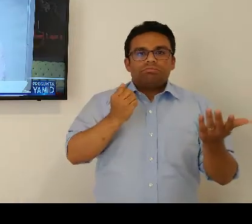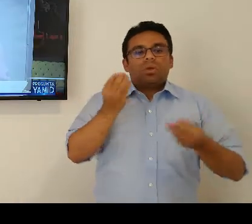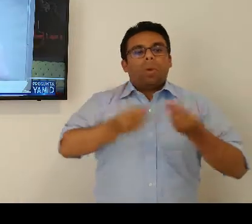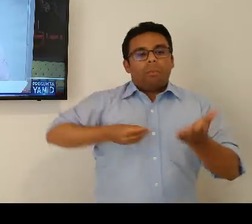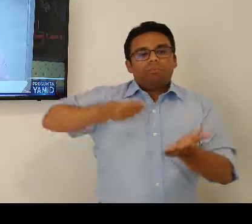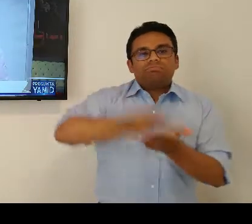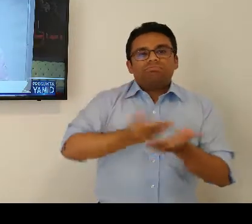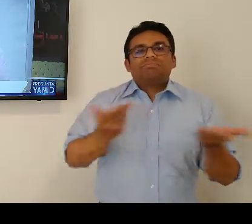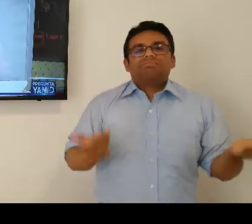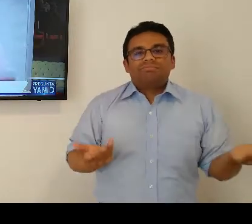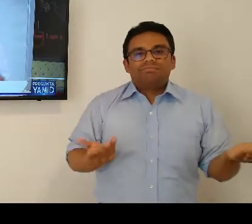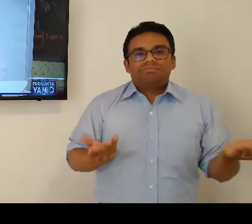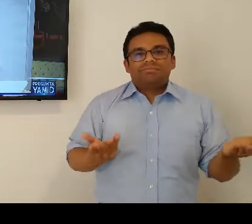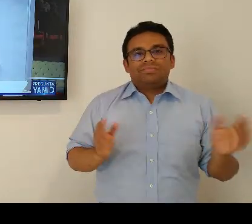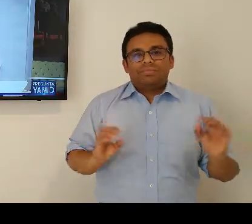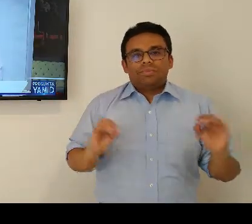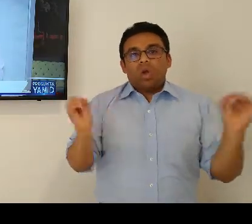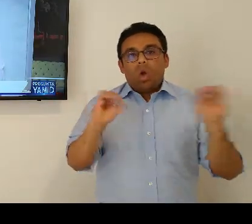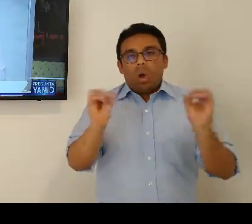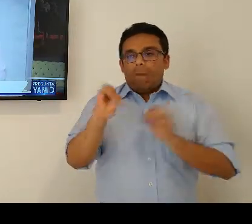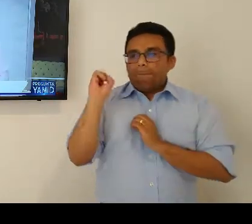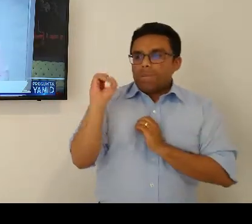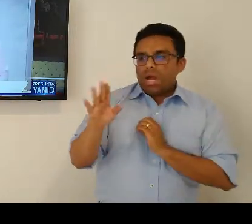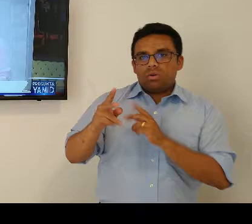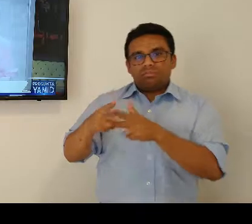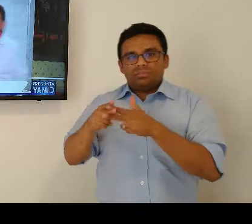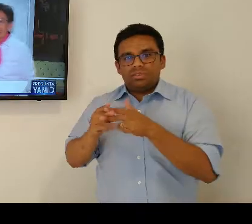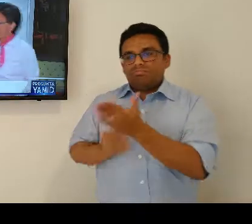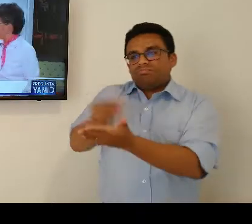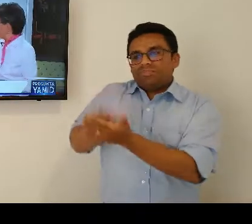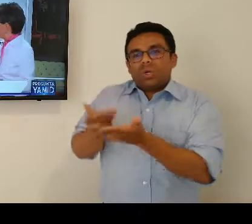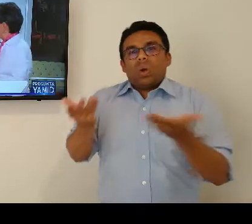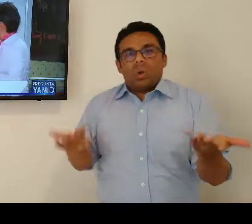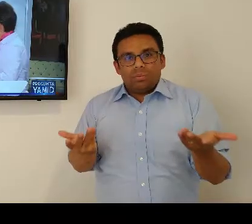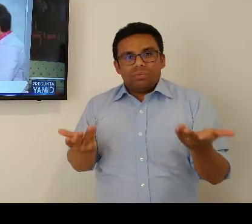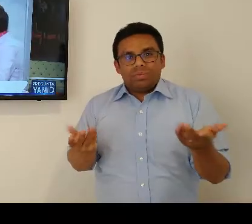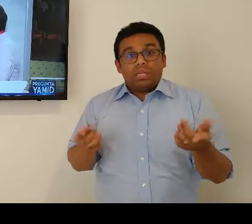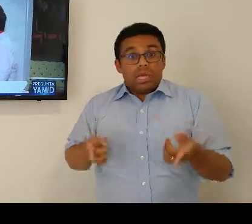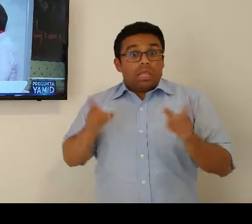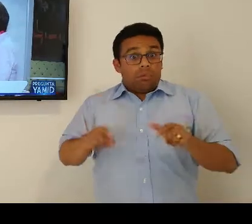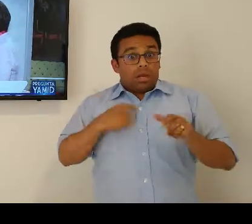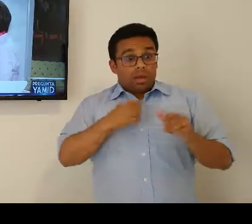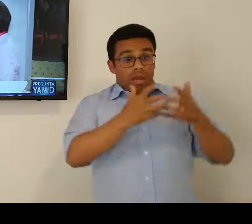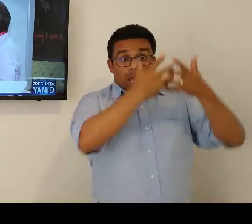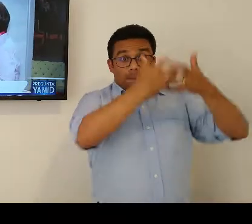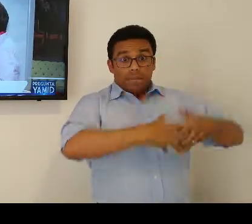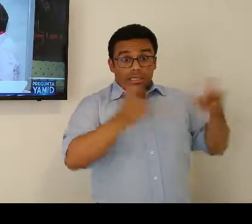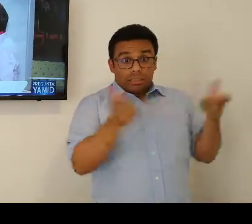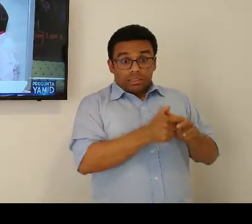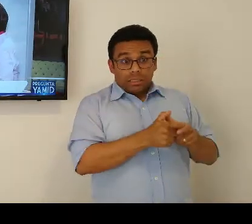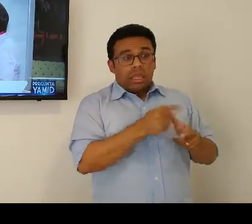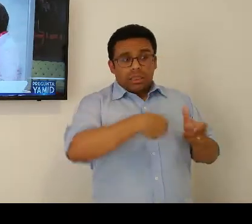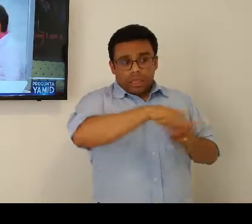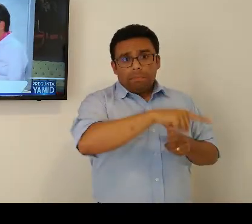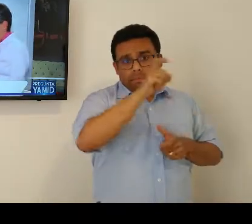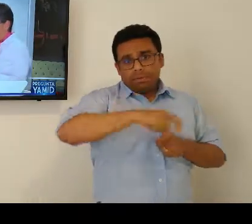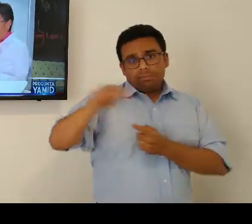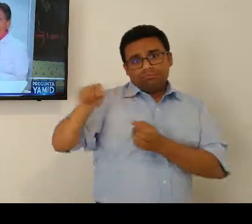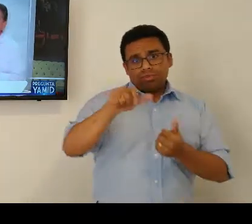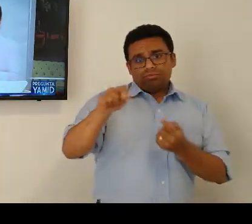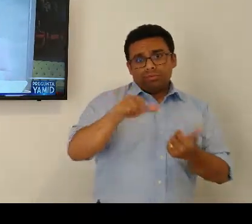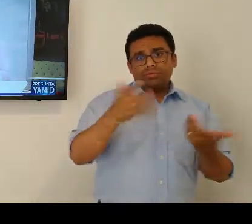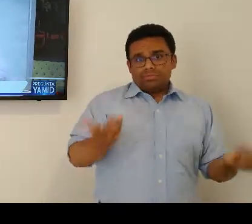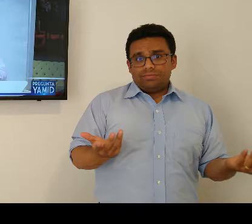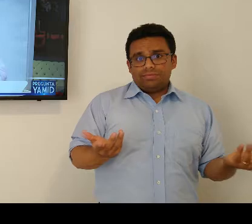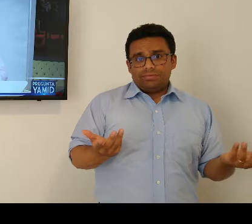nuestra clase media, hogares y microempresas. Y lo que sigue que también lo estamos preparando en Bogotá, es